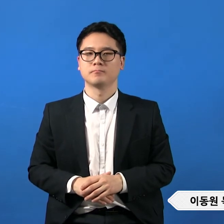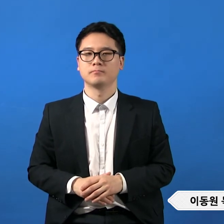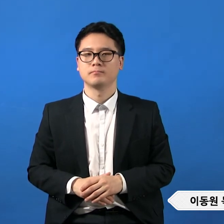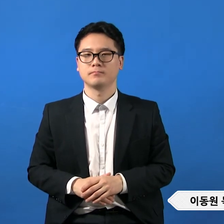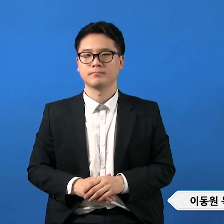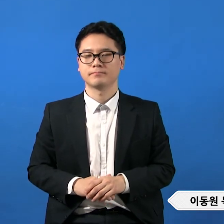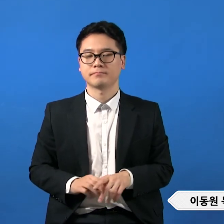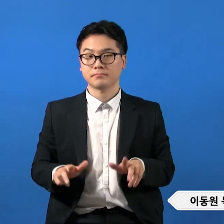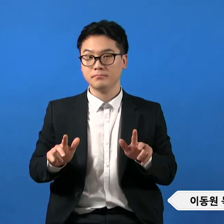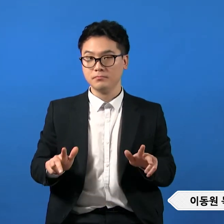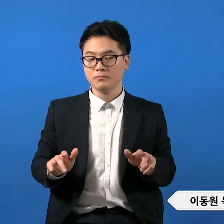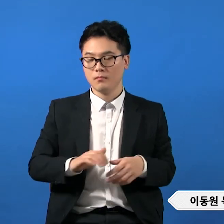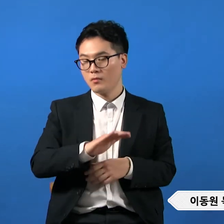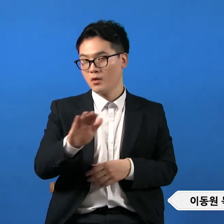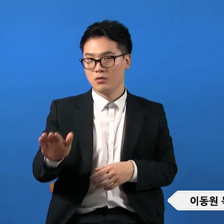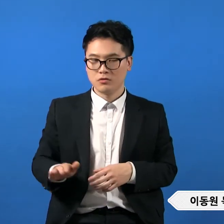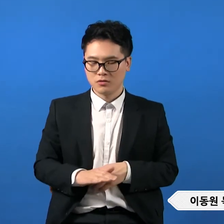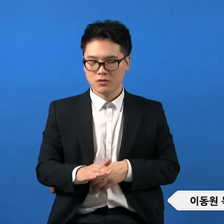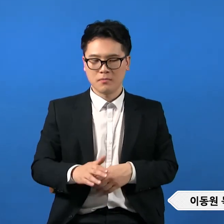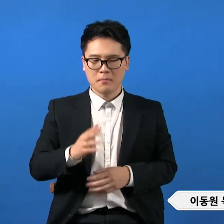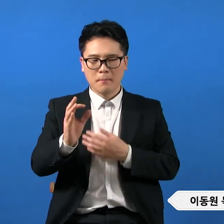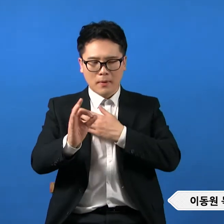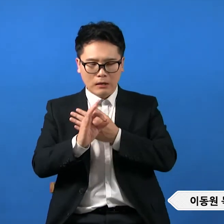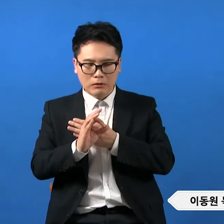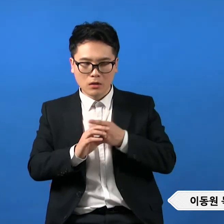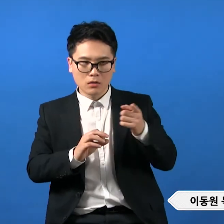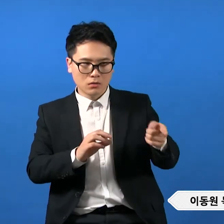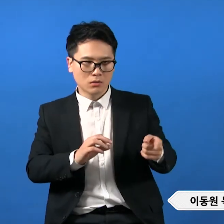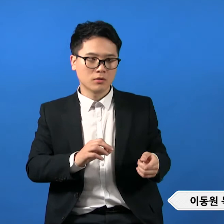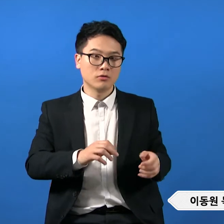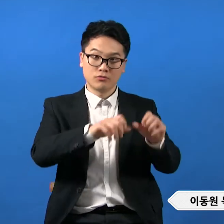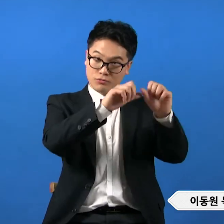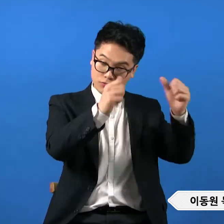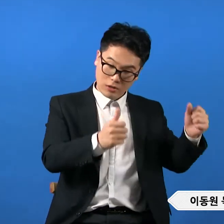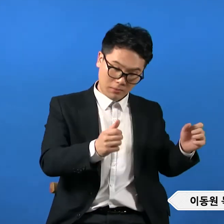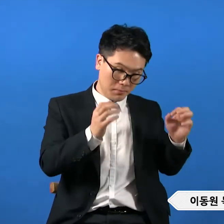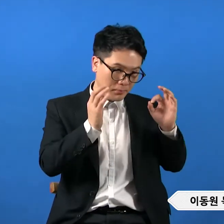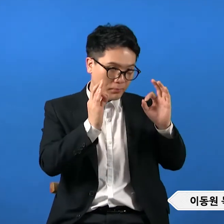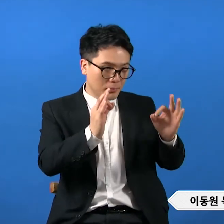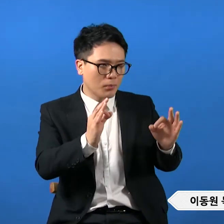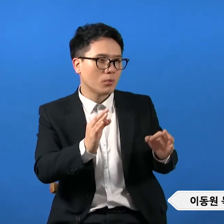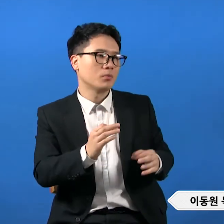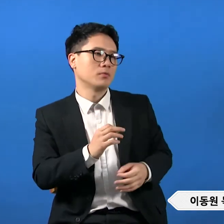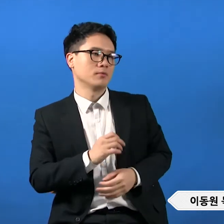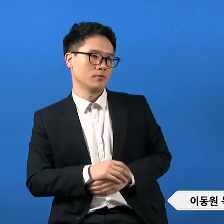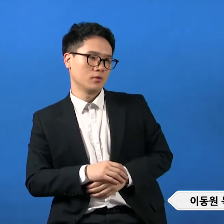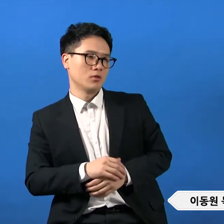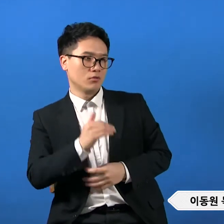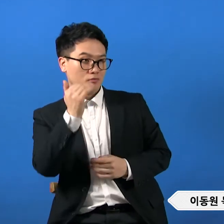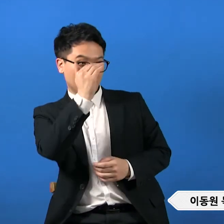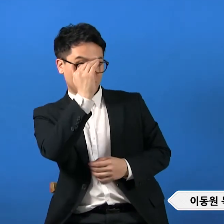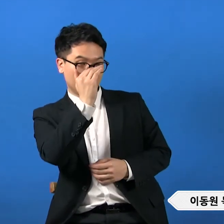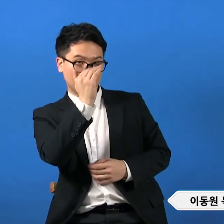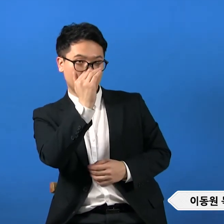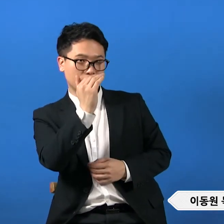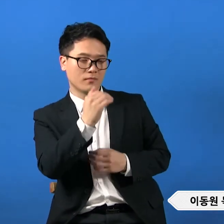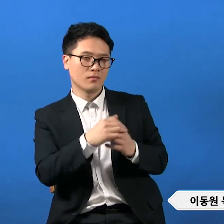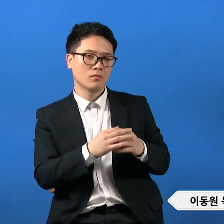이제 우리가 만약 그 작품 앞에 가서 쓴다면 우리는 과거에 이 이야기를 모르는 사람은